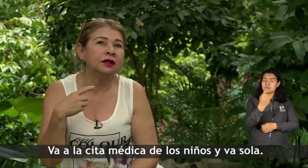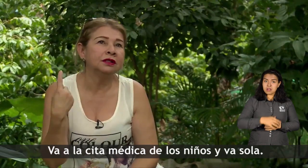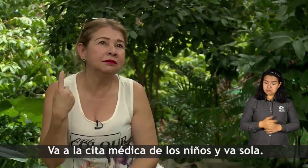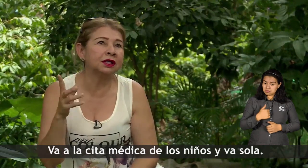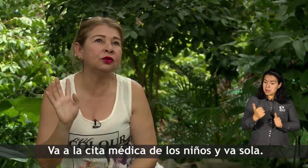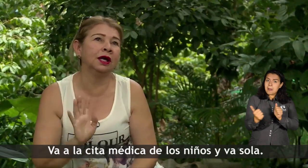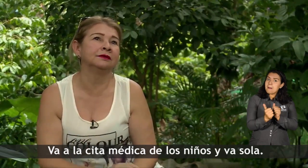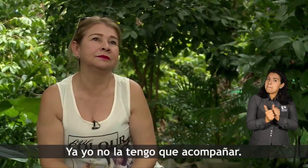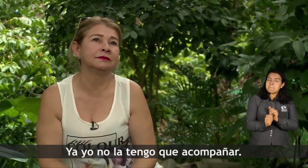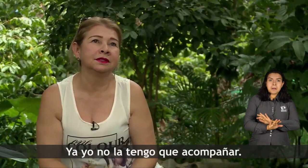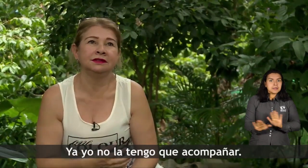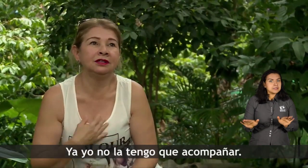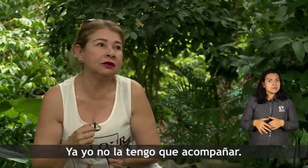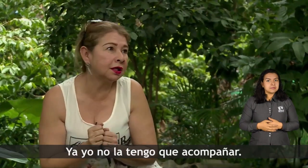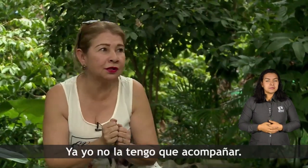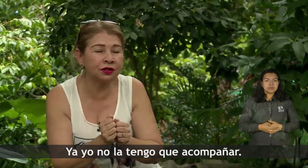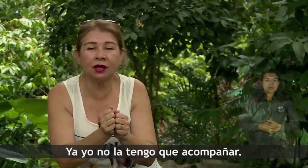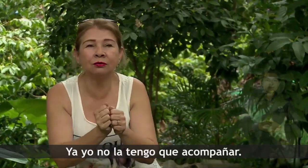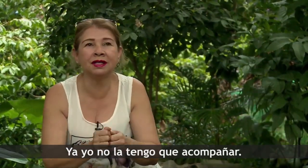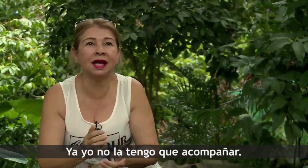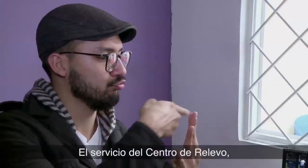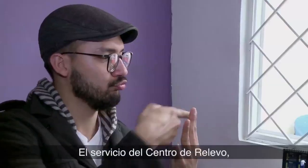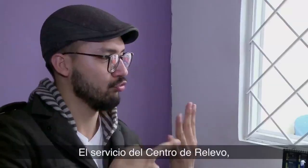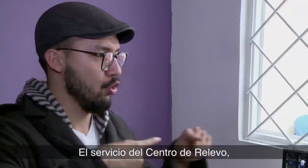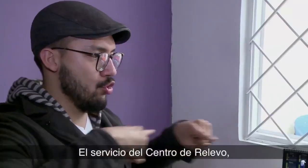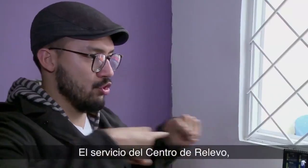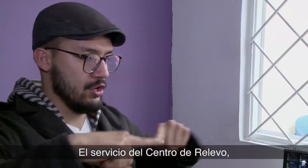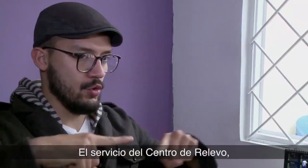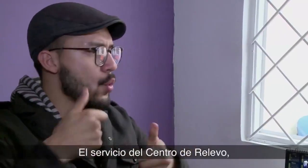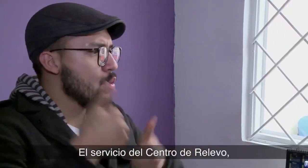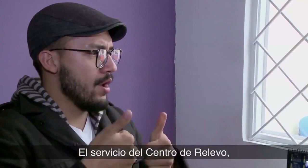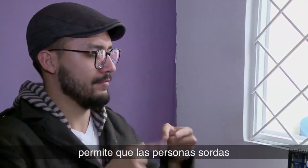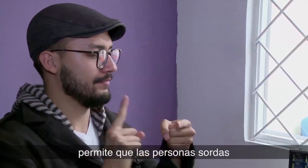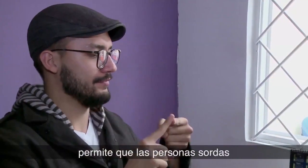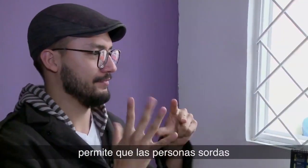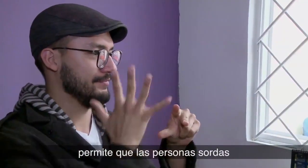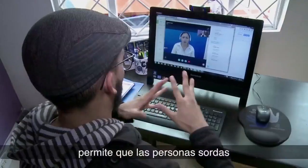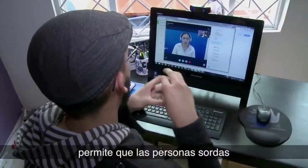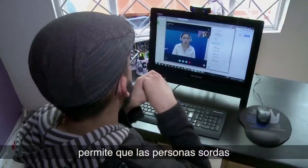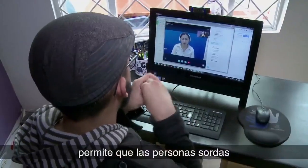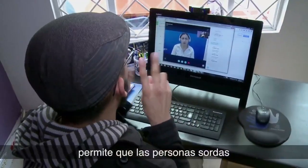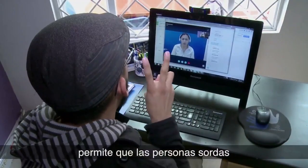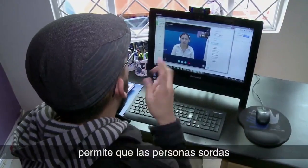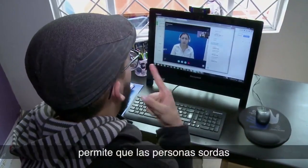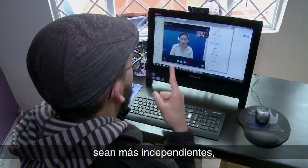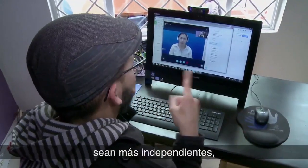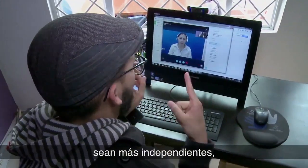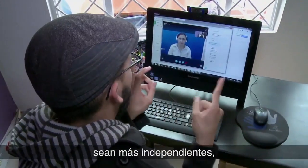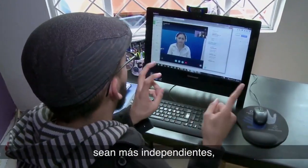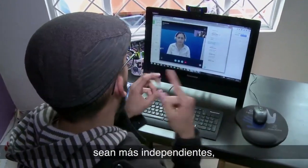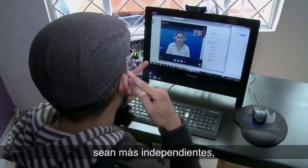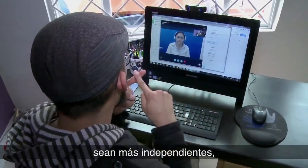niños y va sola. Ya no la tengo que acompañar. El servicio del centro de relevo permite que personas sordas